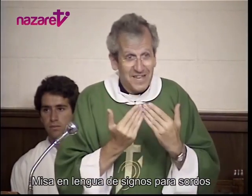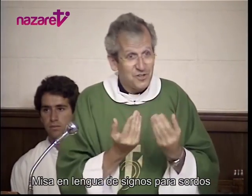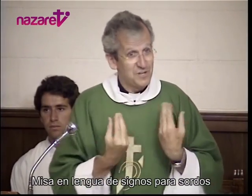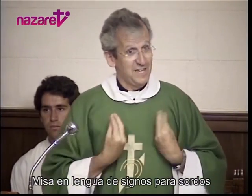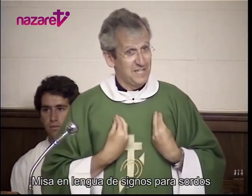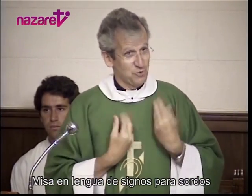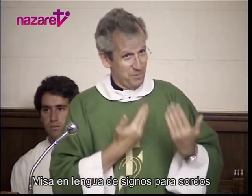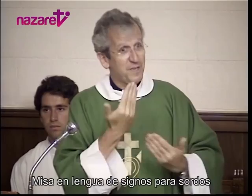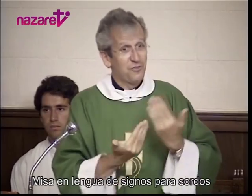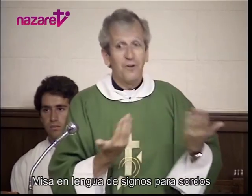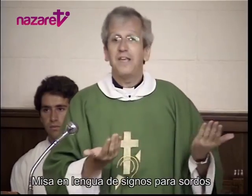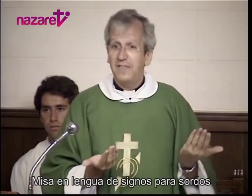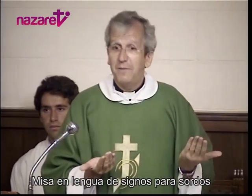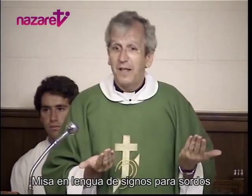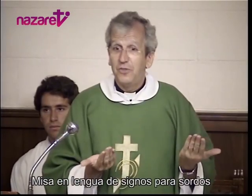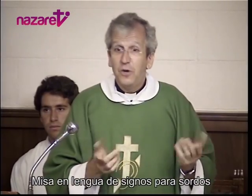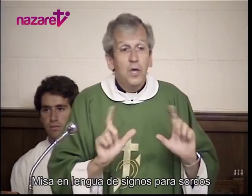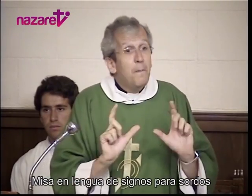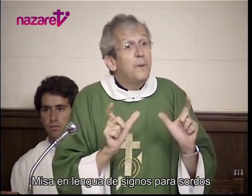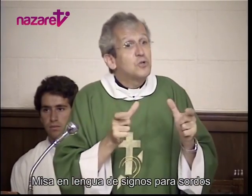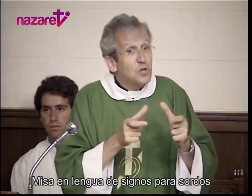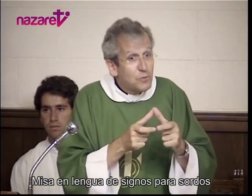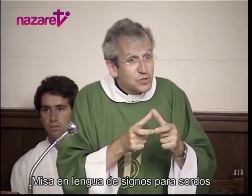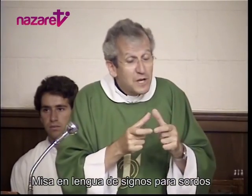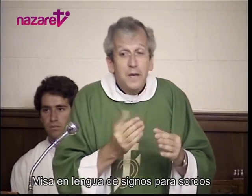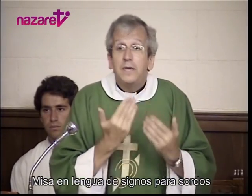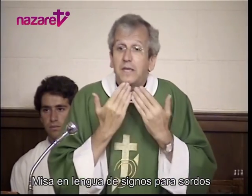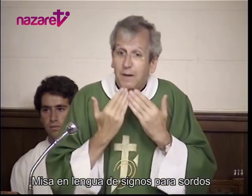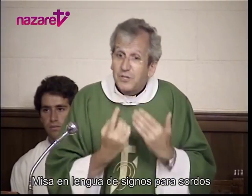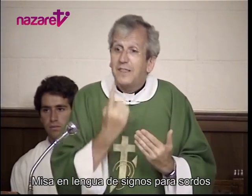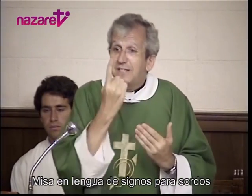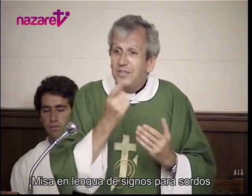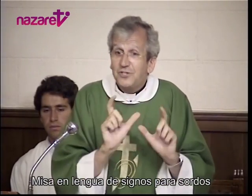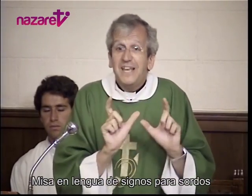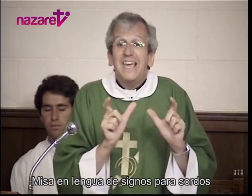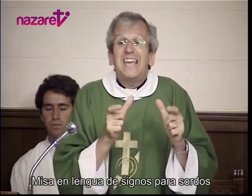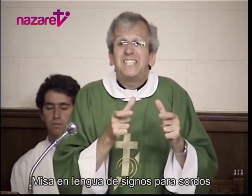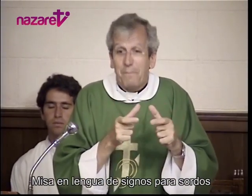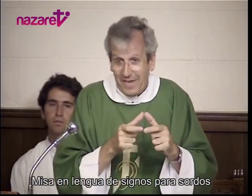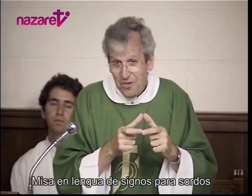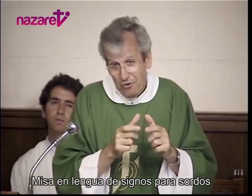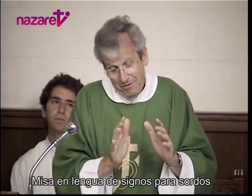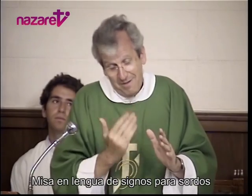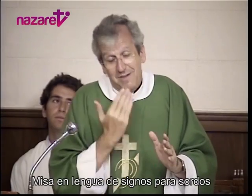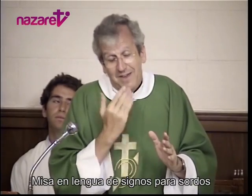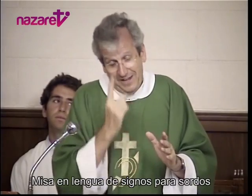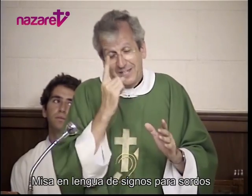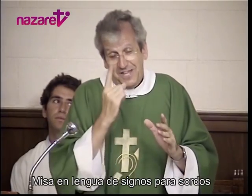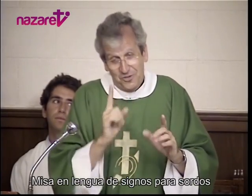Dios, estamos viviendo y celebrando. Pero somos, y damos gracias a Dios, ese pequeño, y gracias a Dios,